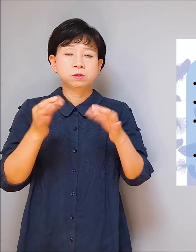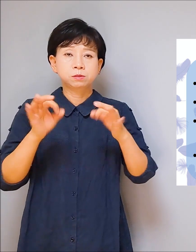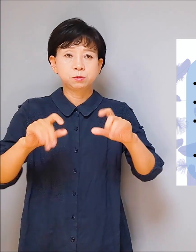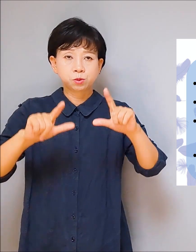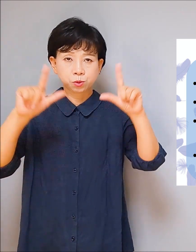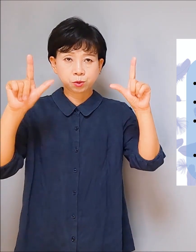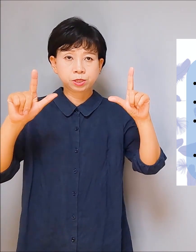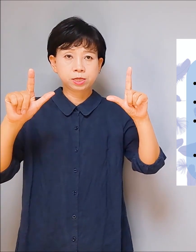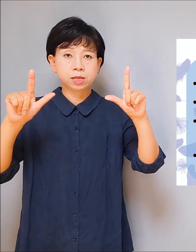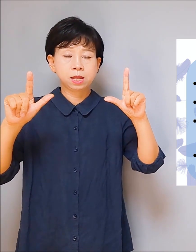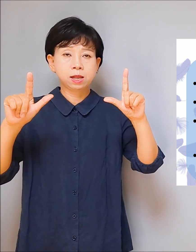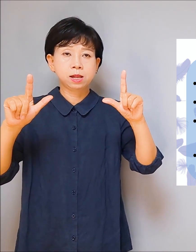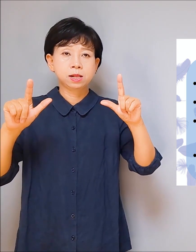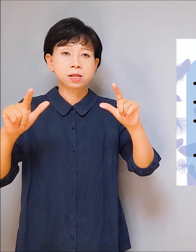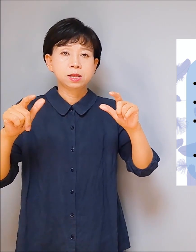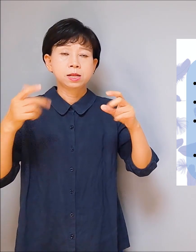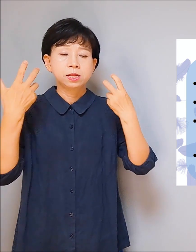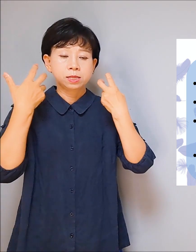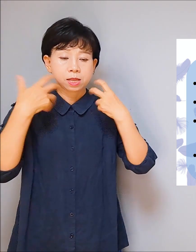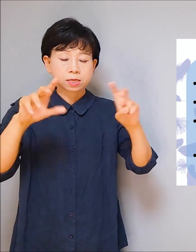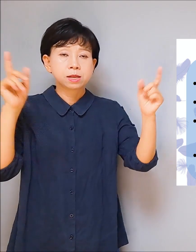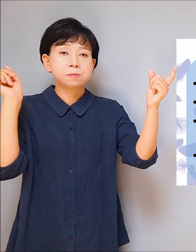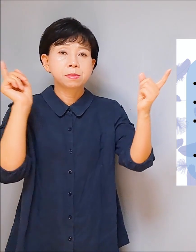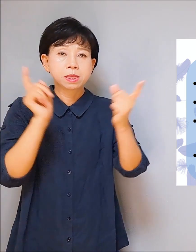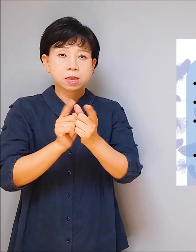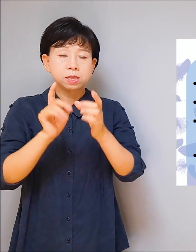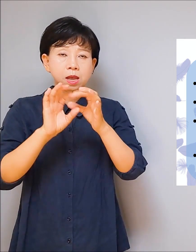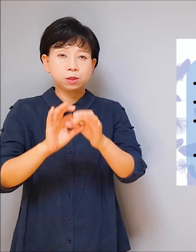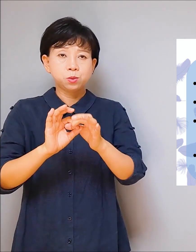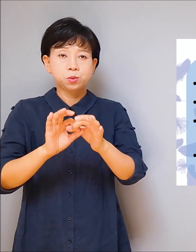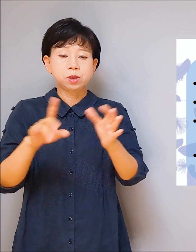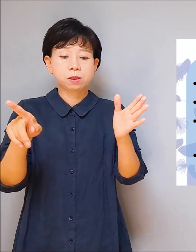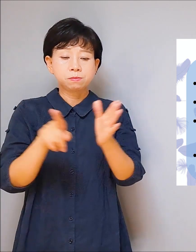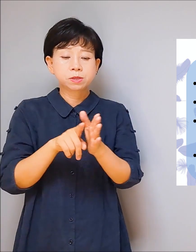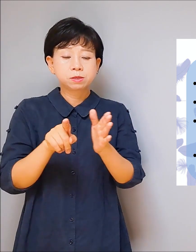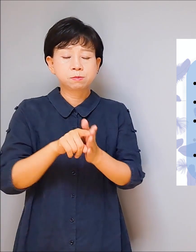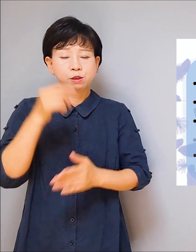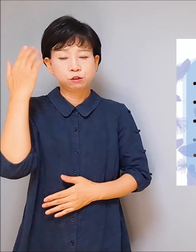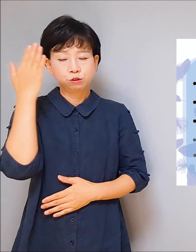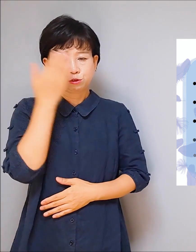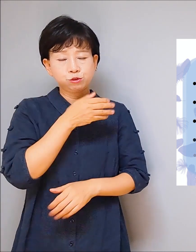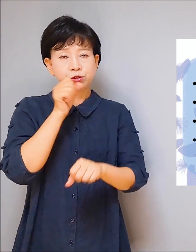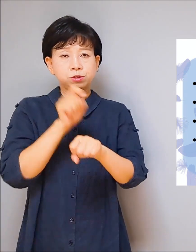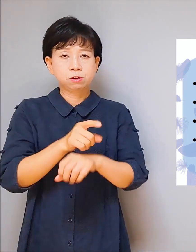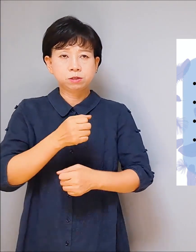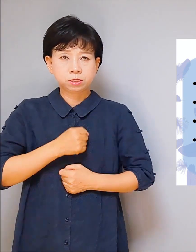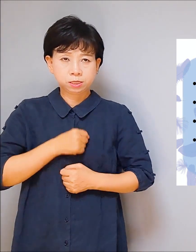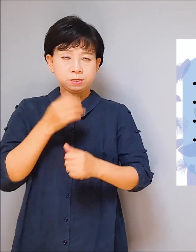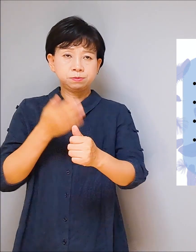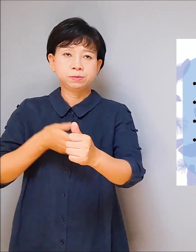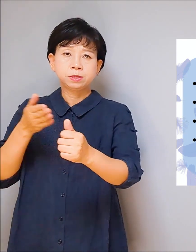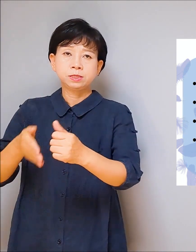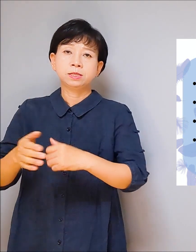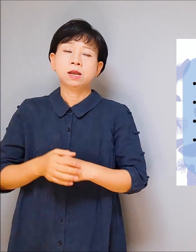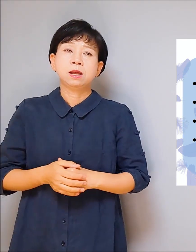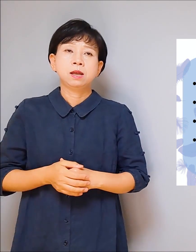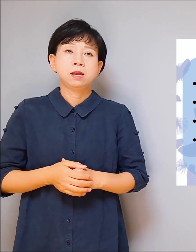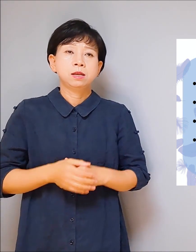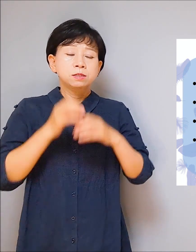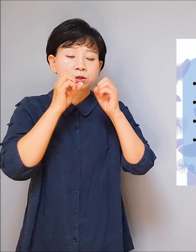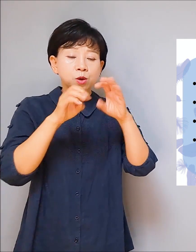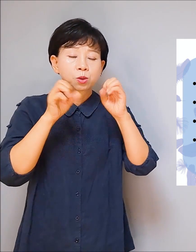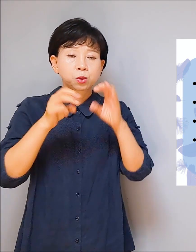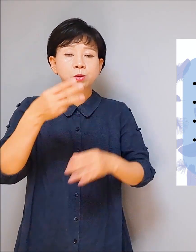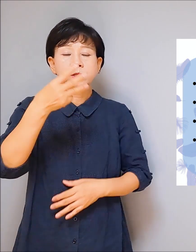금요 성령 집회 다니엘을 만나다를 통해 믿음의 순수성을 지켜 나갑시다. 전도